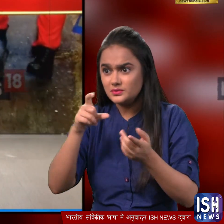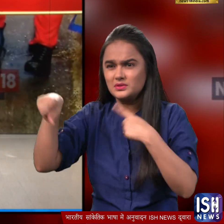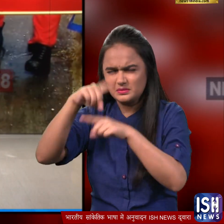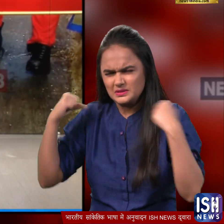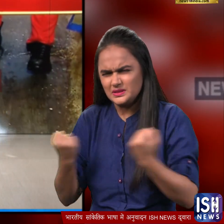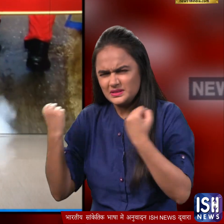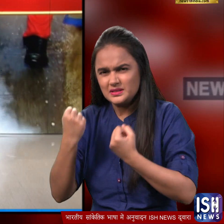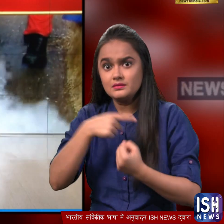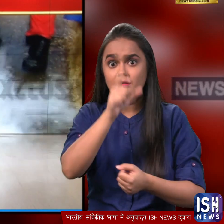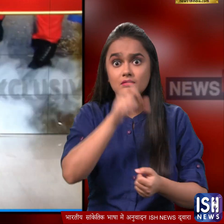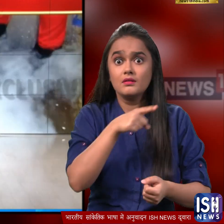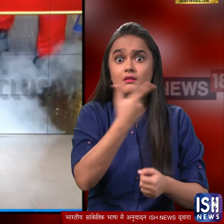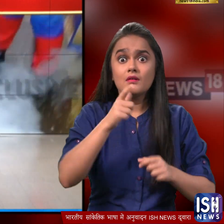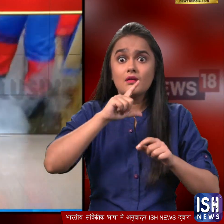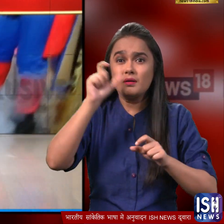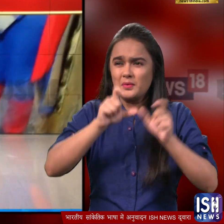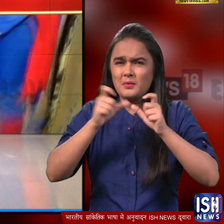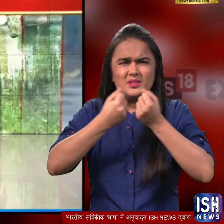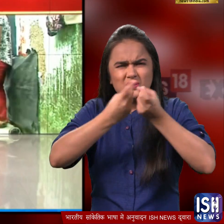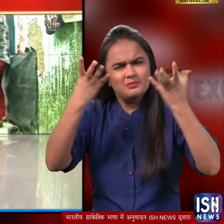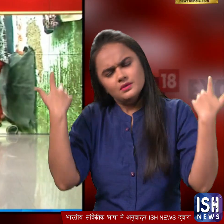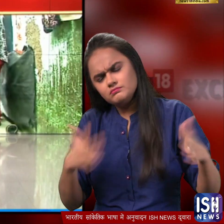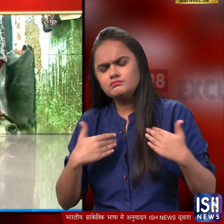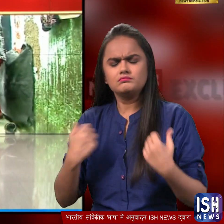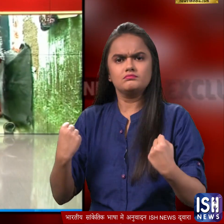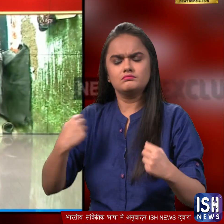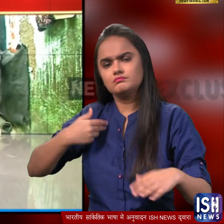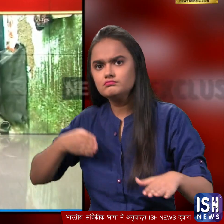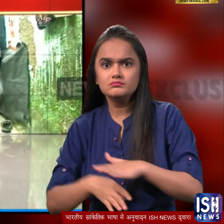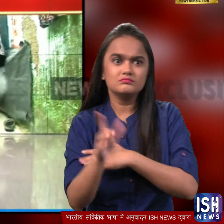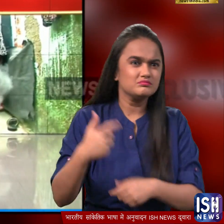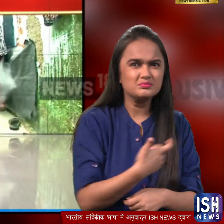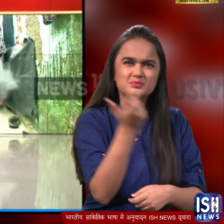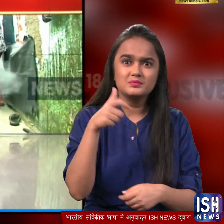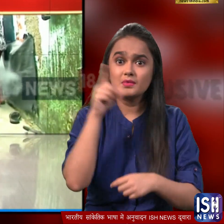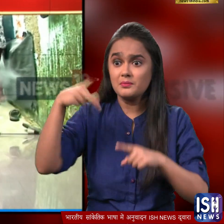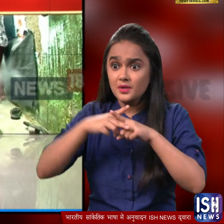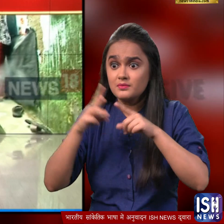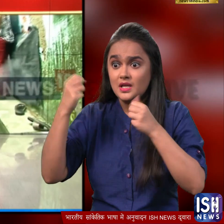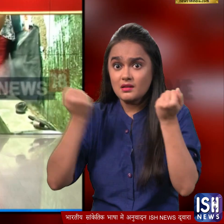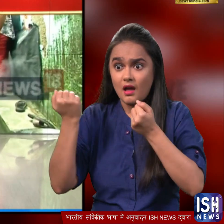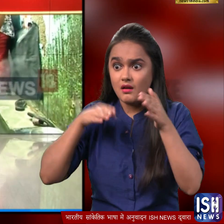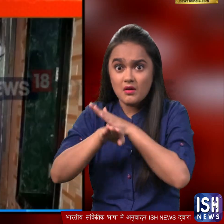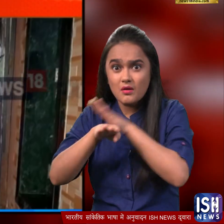के बीच इस व्यक्ति ने उन इलाकों में दवा छिड़कने का जिम्मा उठाया जहां बीएमसी के कर्मचारी और गाड़ियां नहीं जा